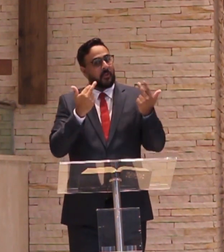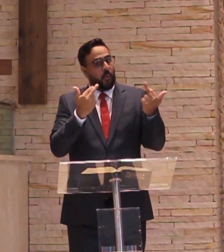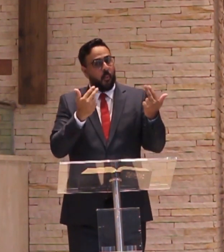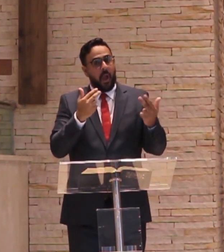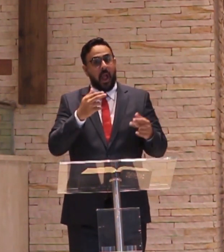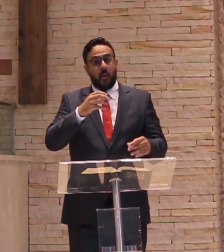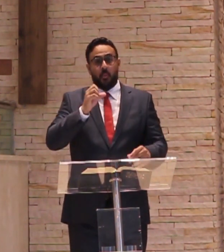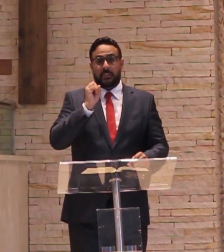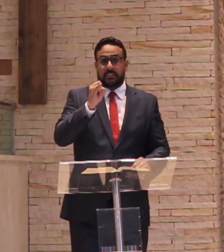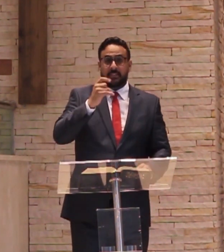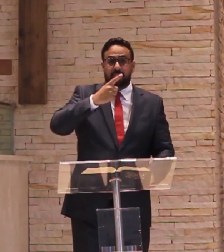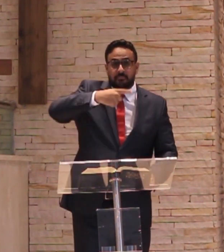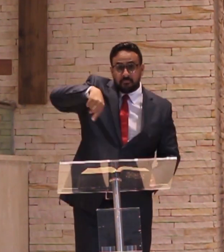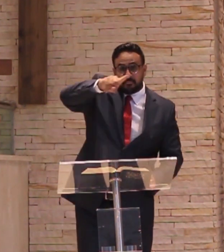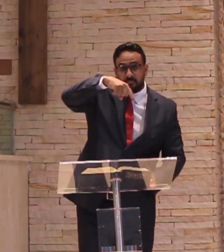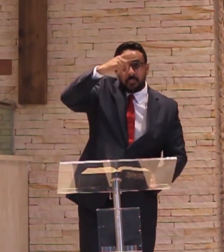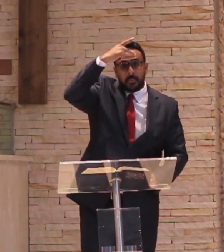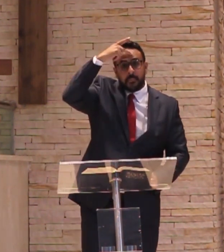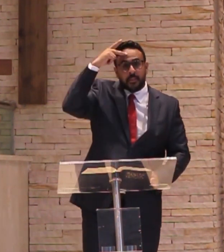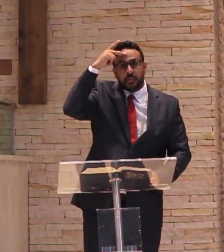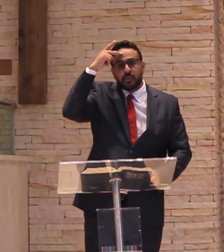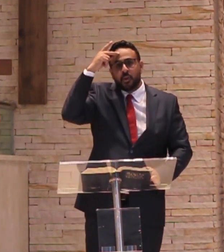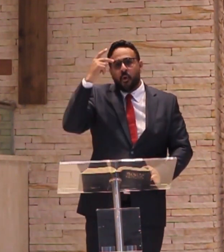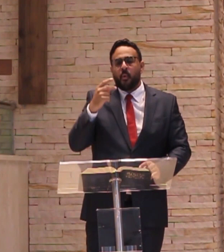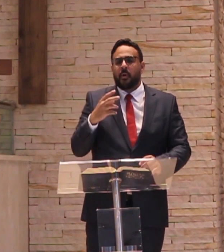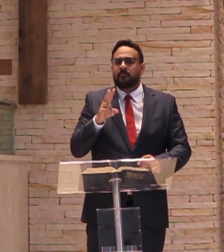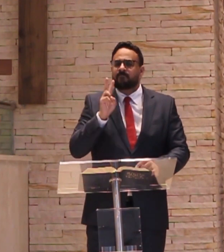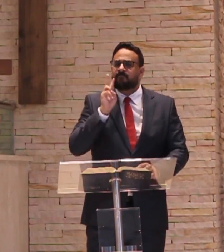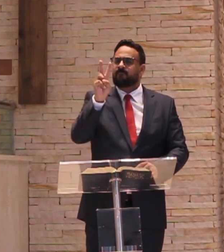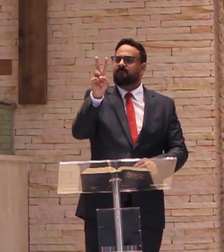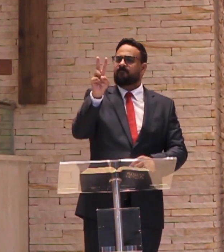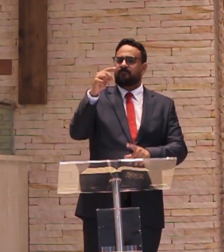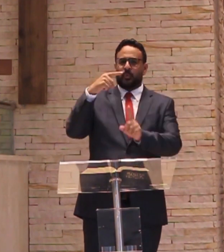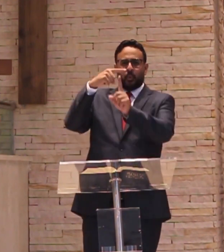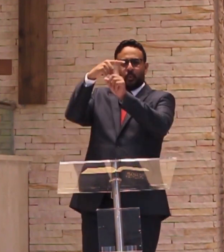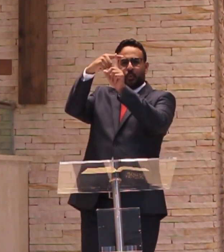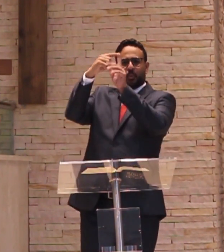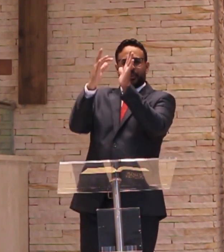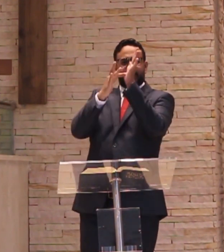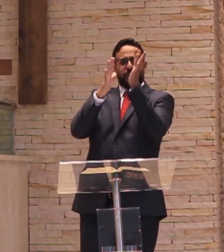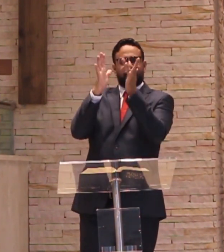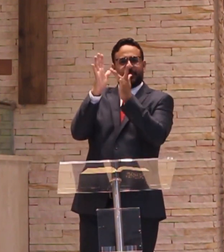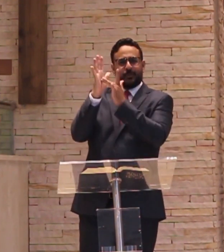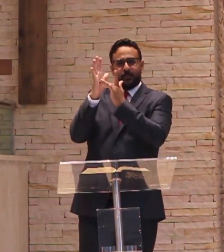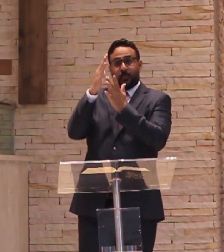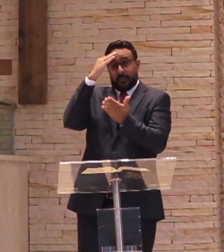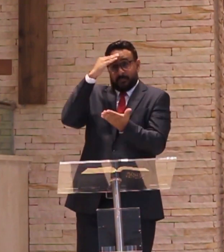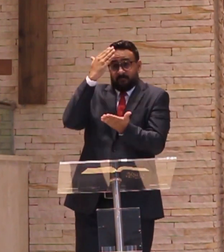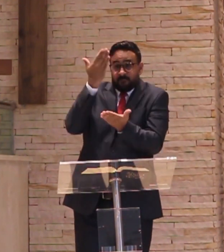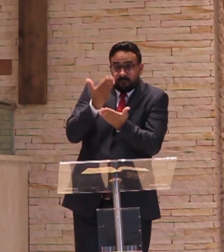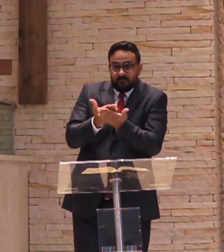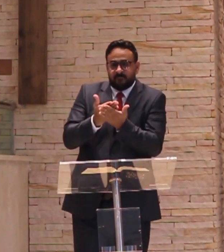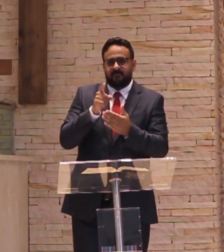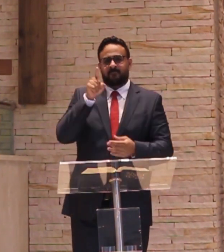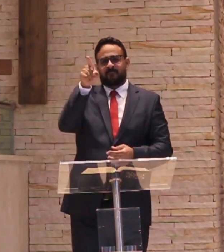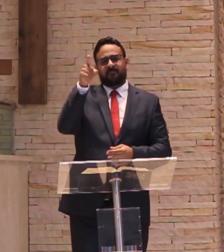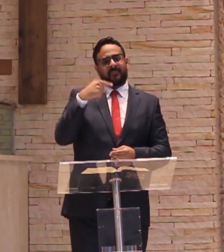uma serpente. E aquela pessoa seria curada. Era esse o objetivo daquela haste. E aí o verso nos